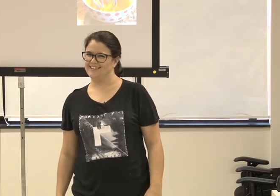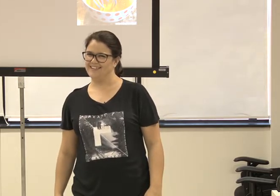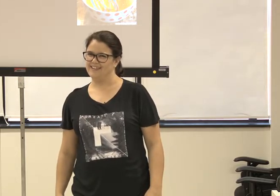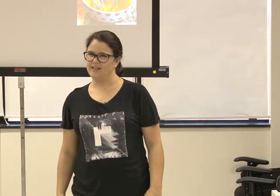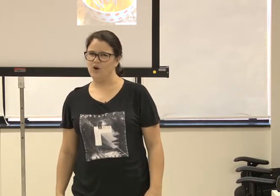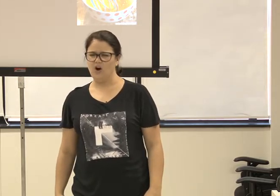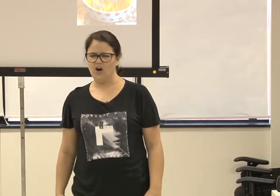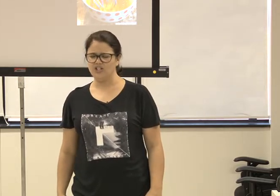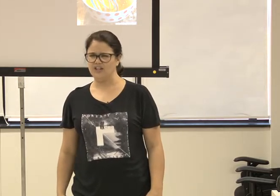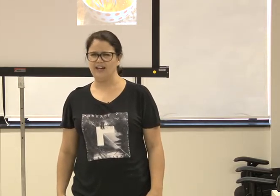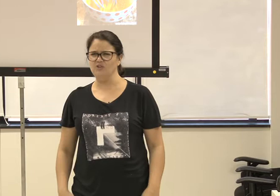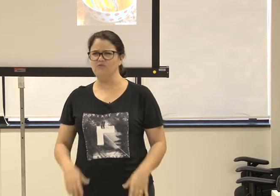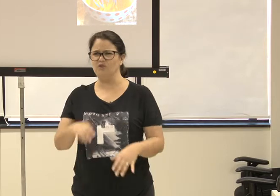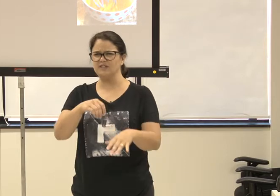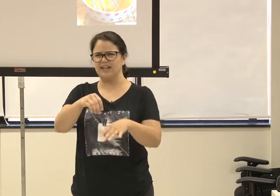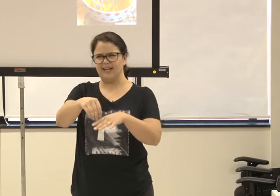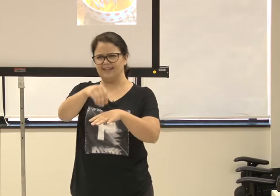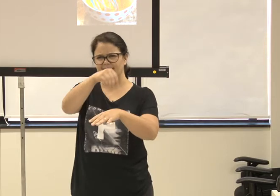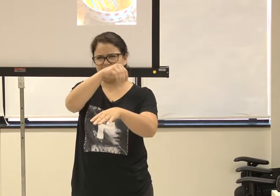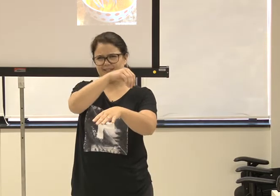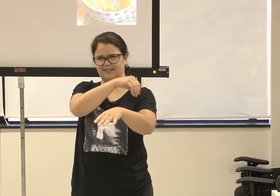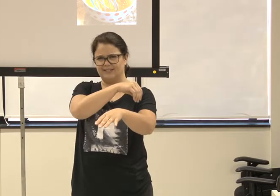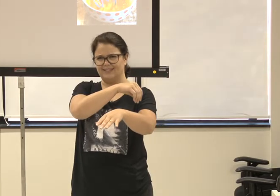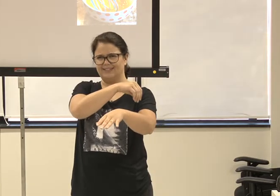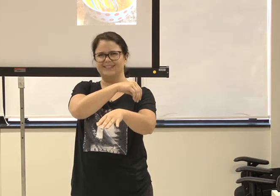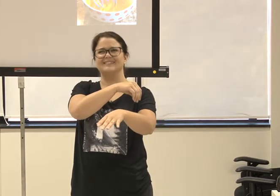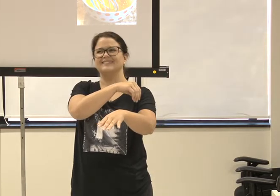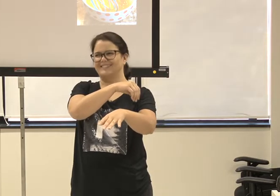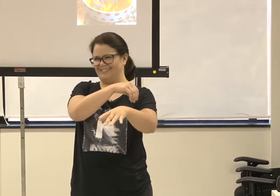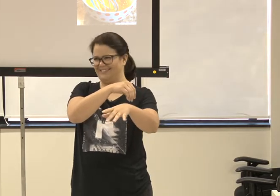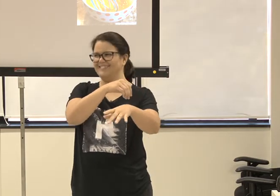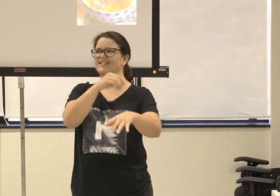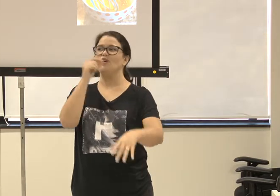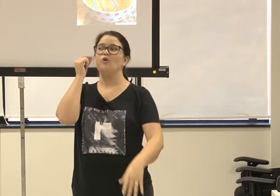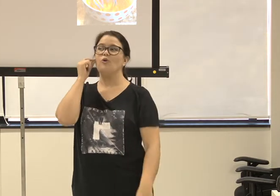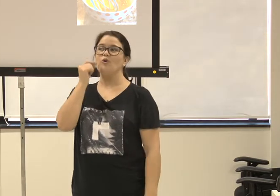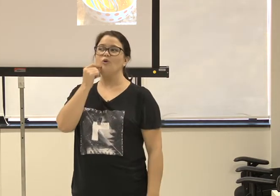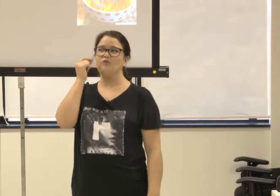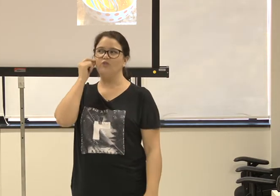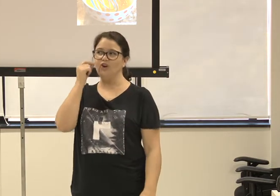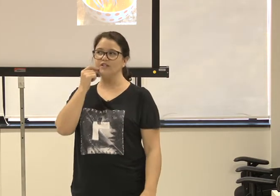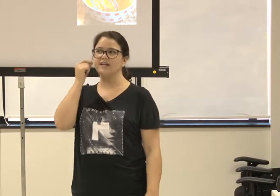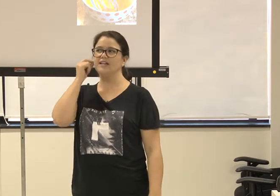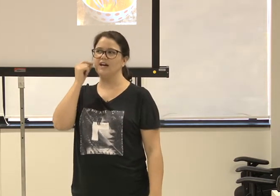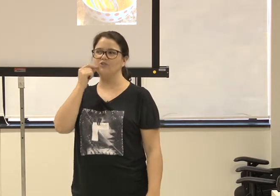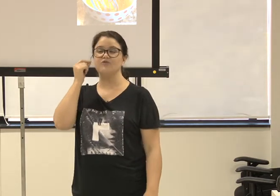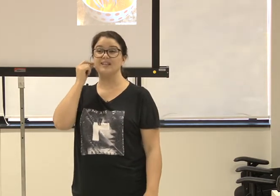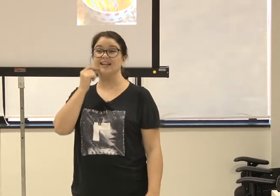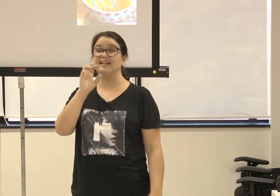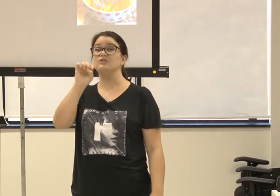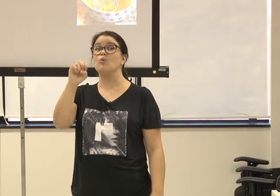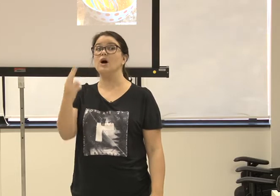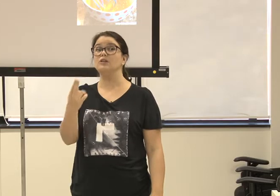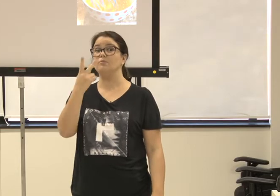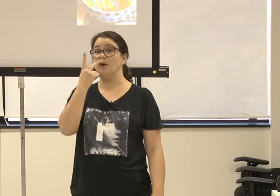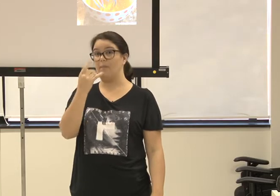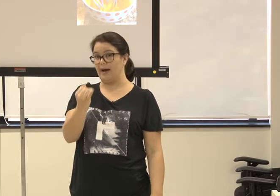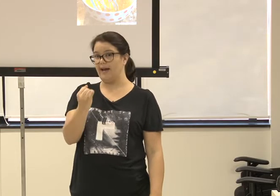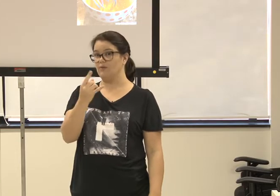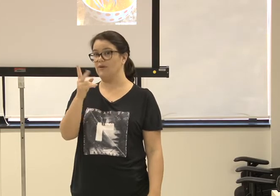mãe. Oxe, era no Fusca, lá atrás. Não, lá na frente. O Fusca, não, no Fusca lá atrás, quando meu pai, a